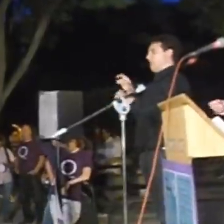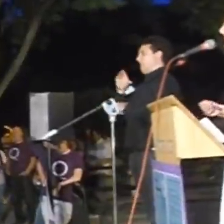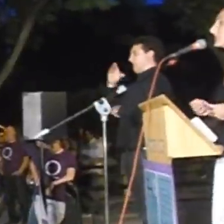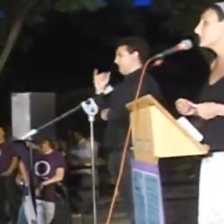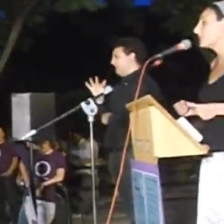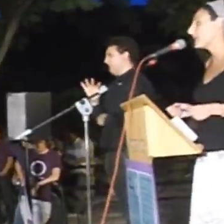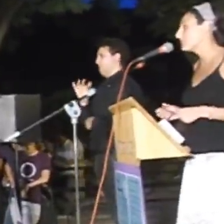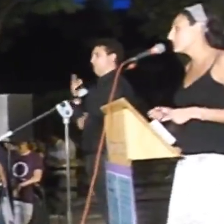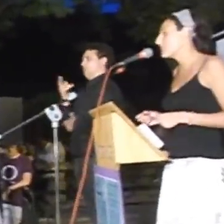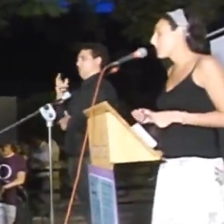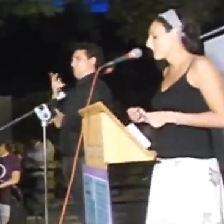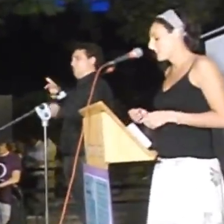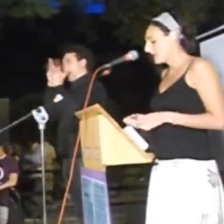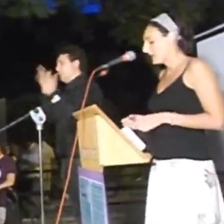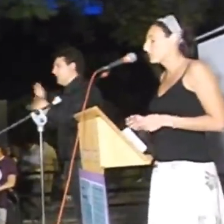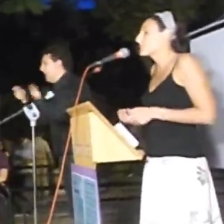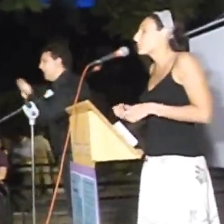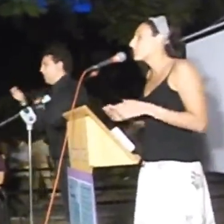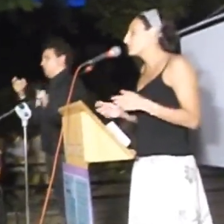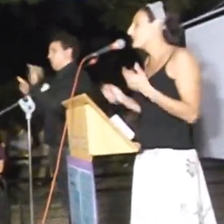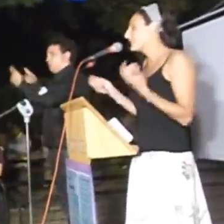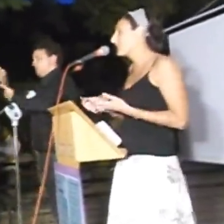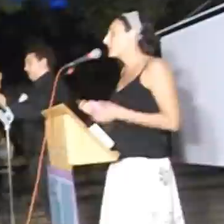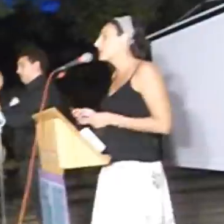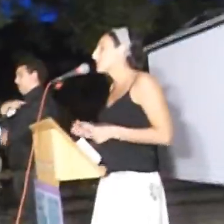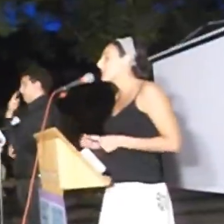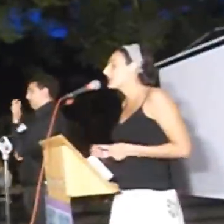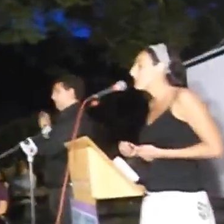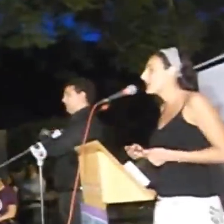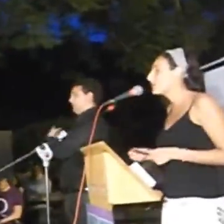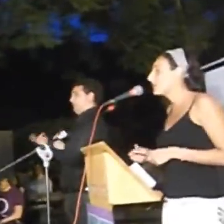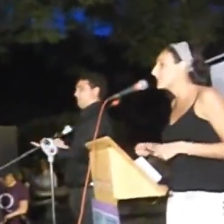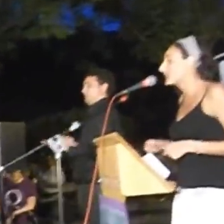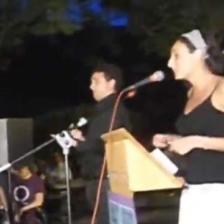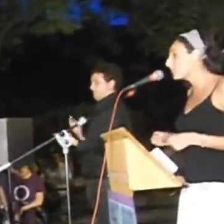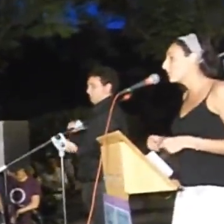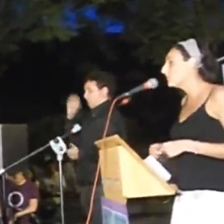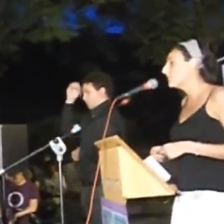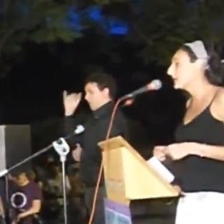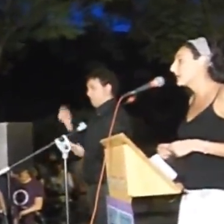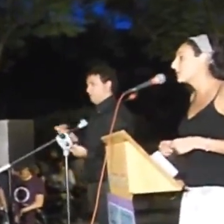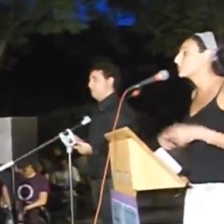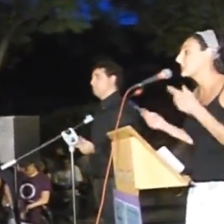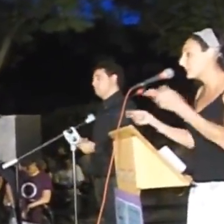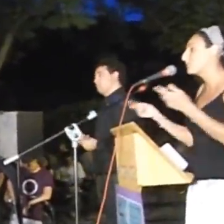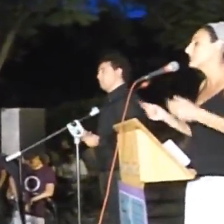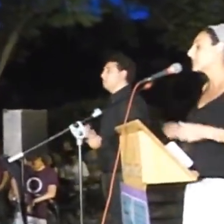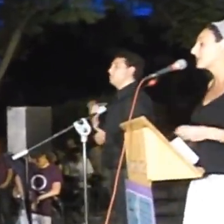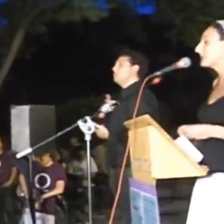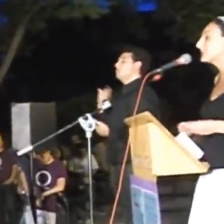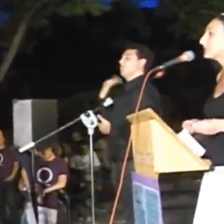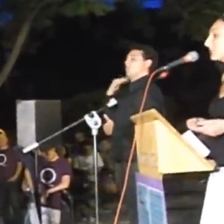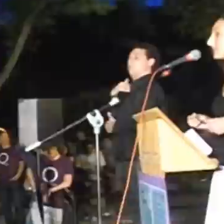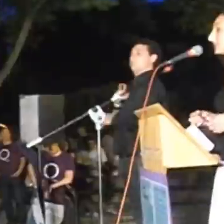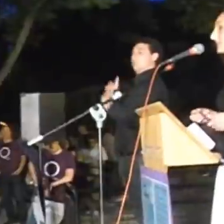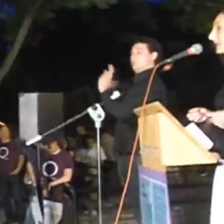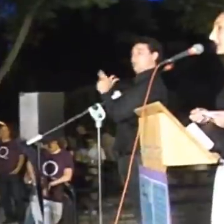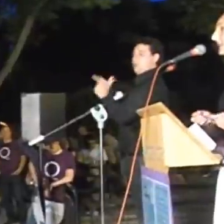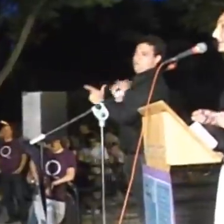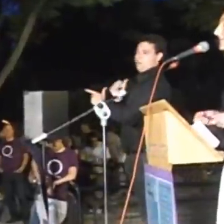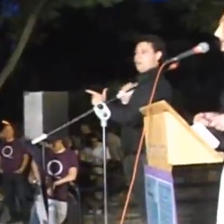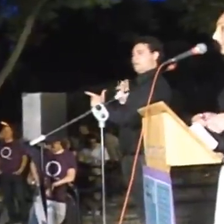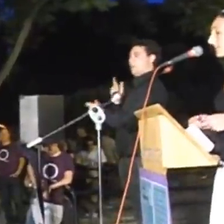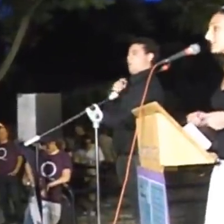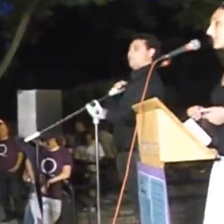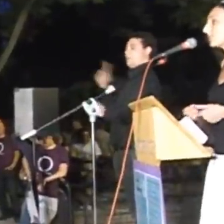mercado que están llevando a cabo entonces Bueno pues mi intervención en el pleno de estrasburgo como tenía el comisario delante pues aproveche